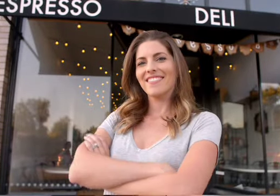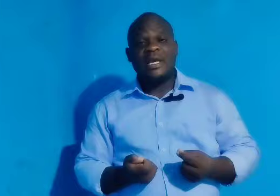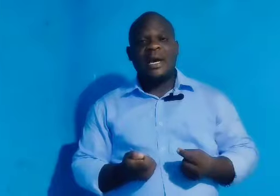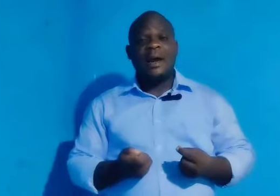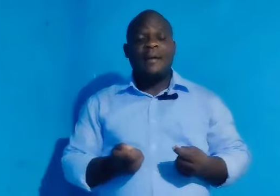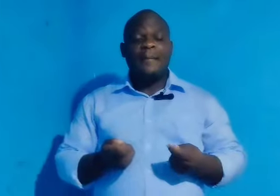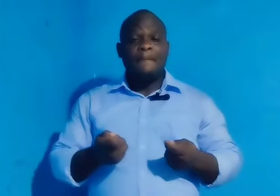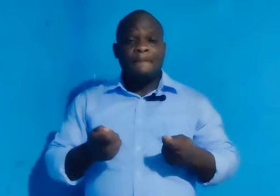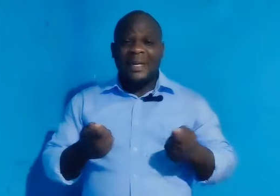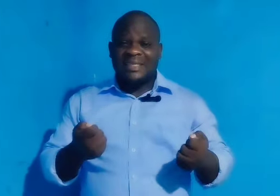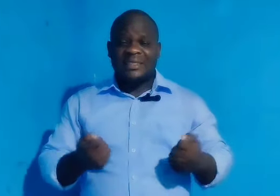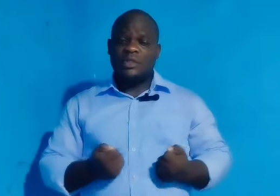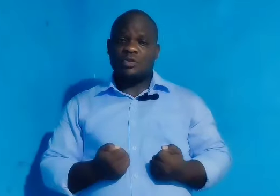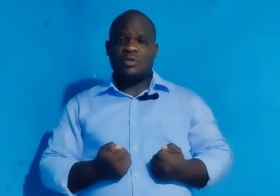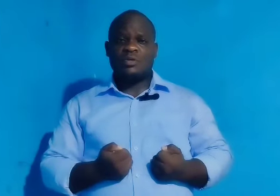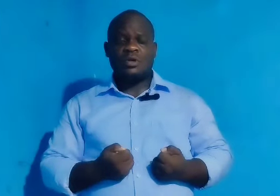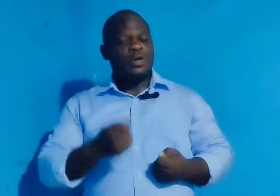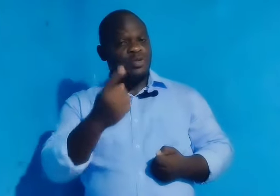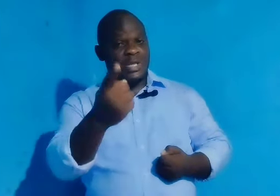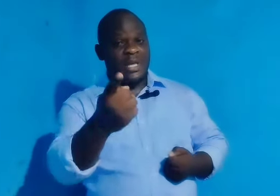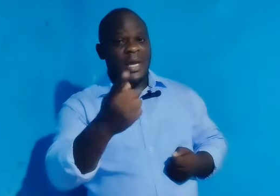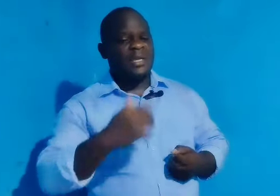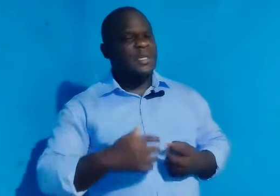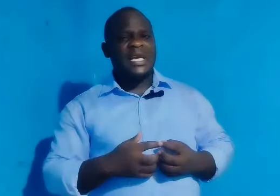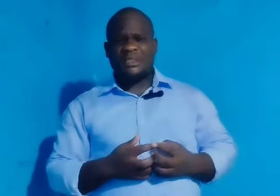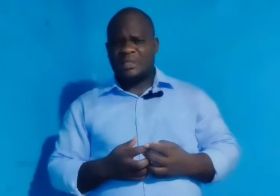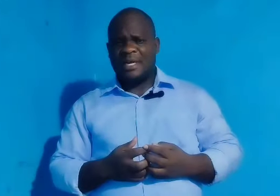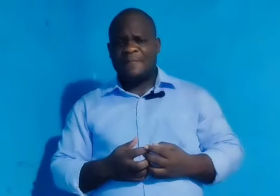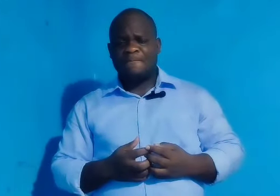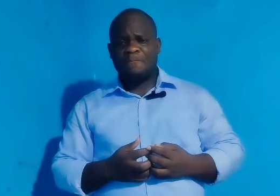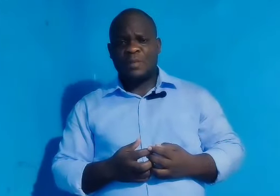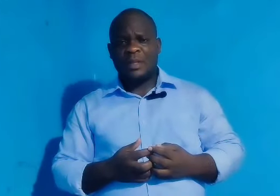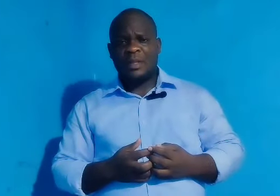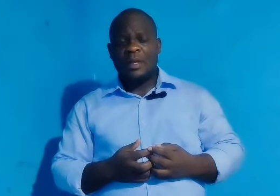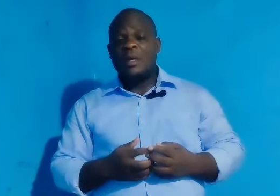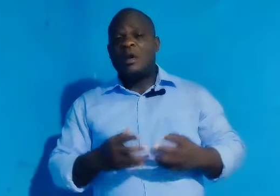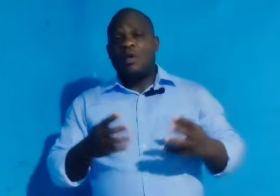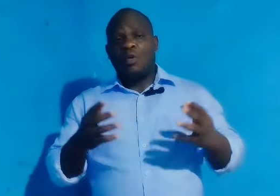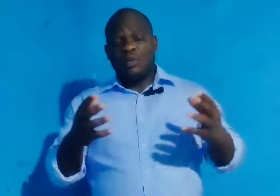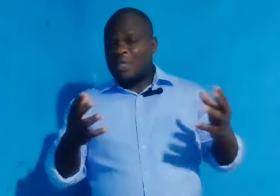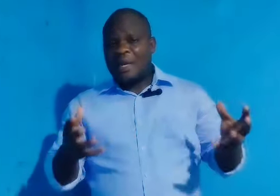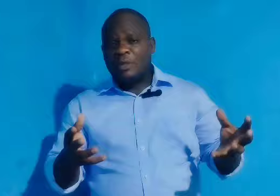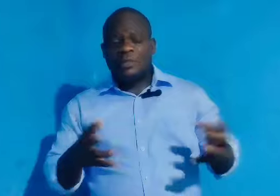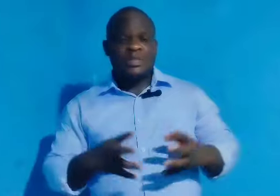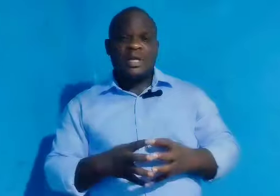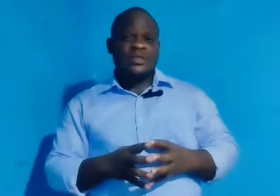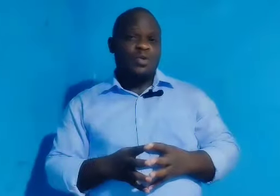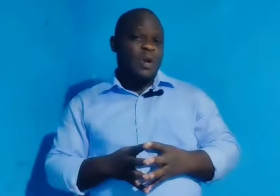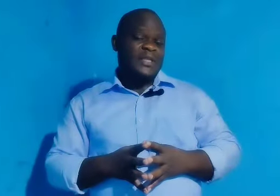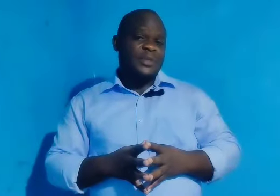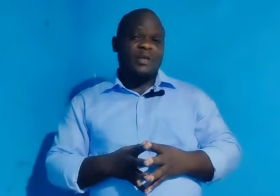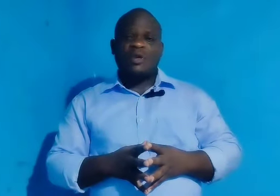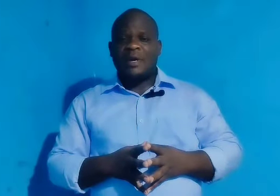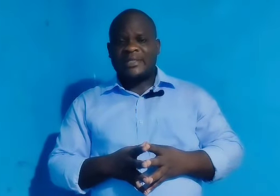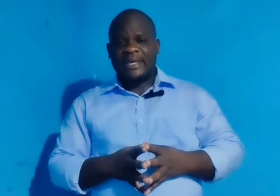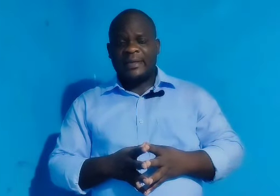imedia matatizo Dunia imedia shida Changamoto lizonazo wakati mwingine unawaza